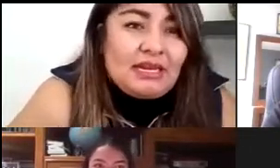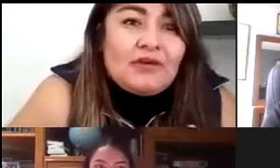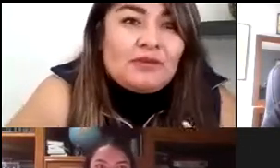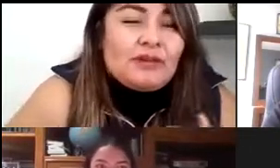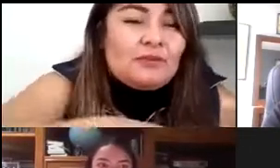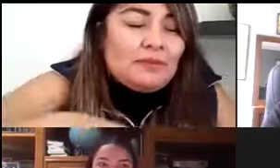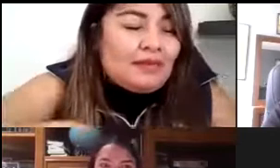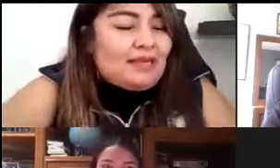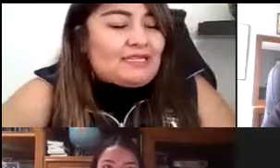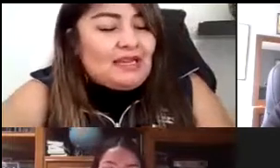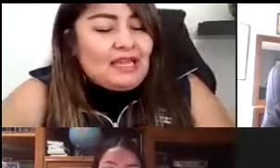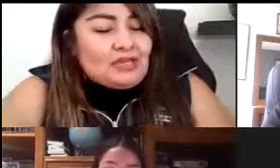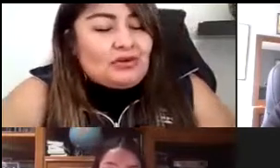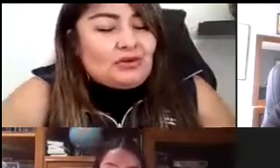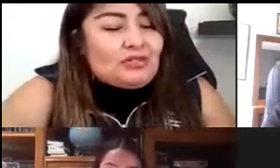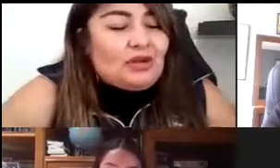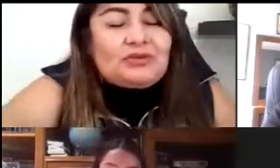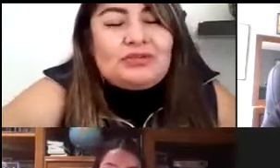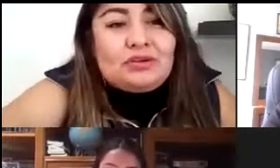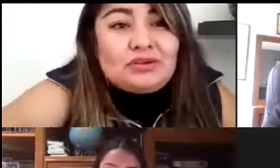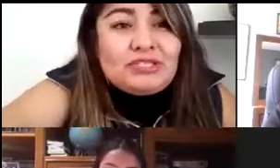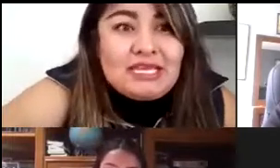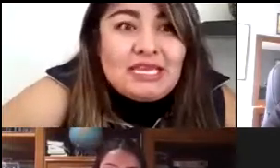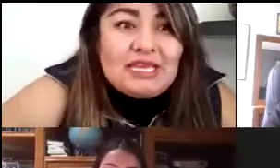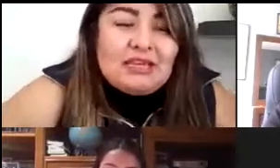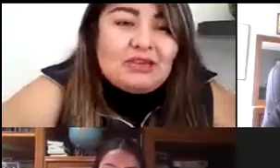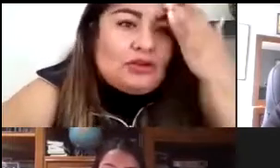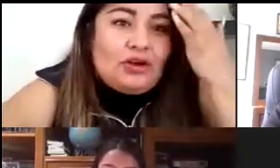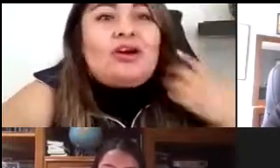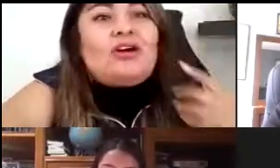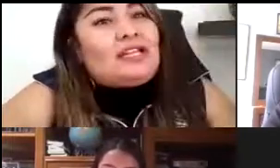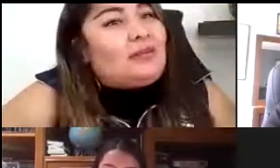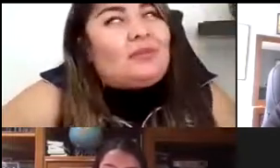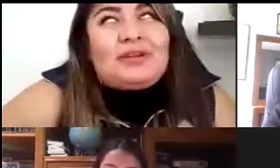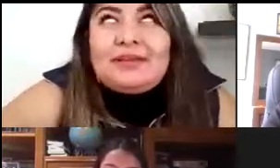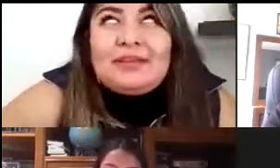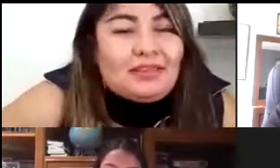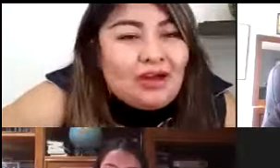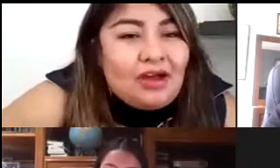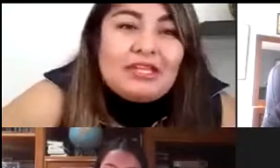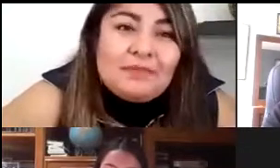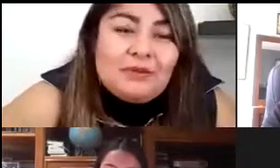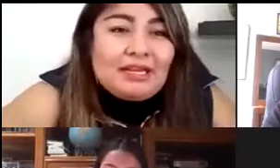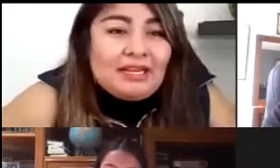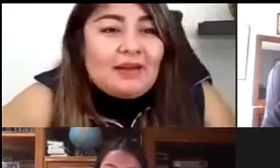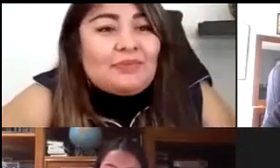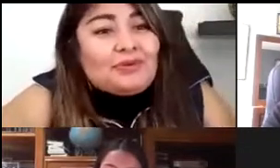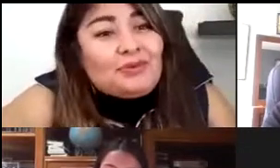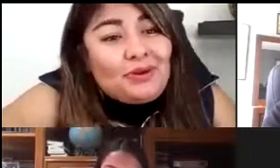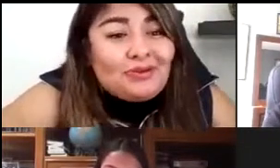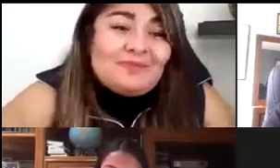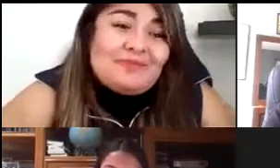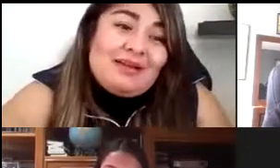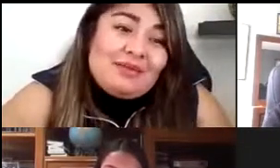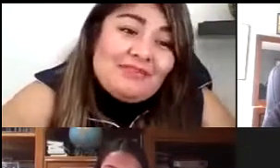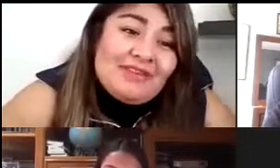normal, formándome para maestra, yo conocí a unos sordos y yo todo el tiempo, pero de verdad todo el tiempo me reía por